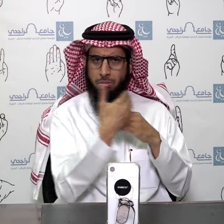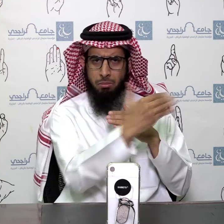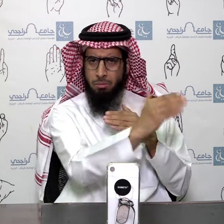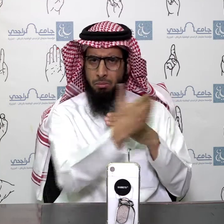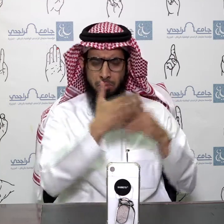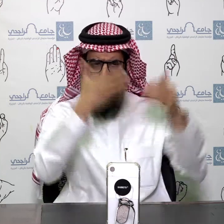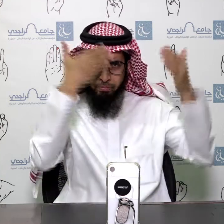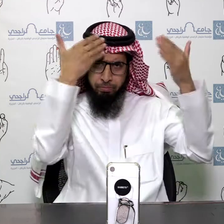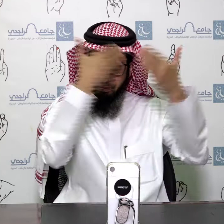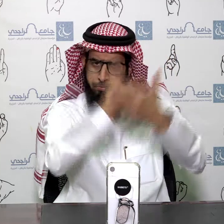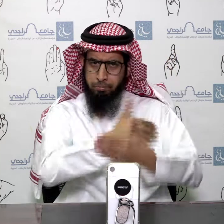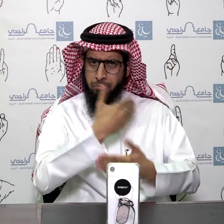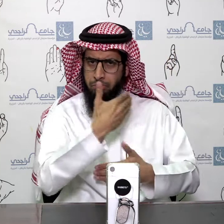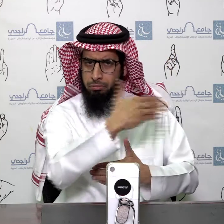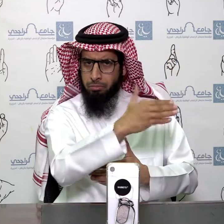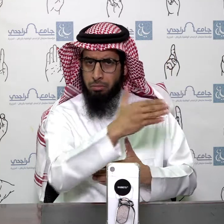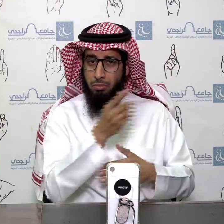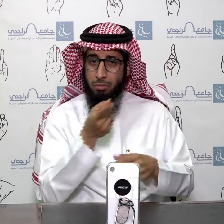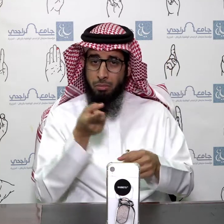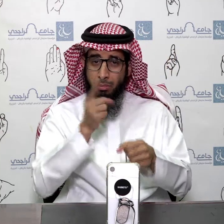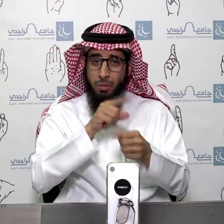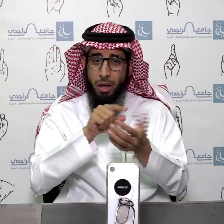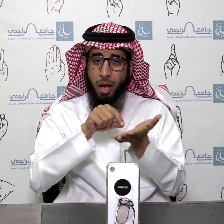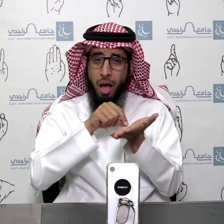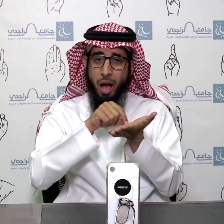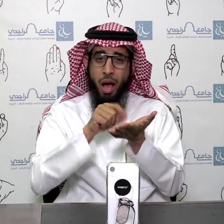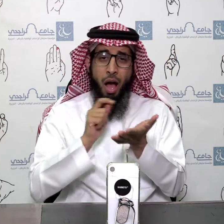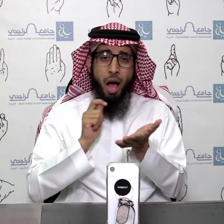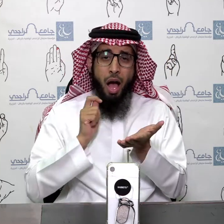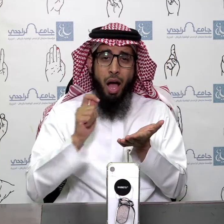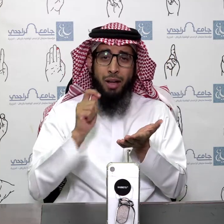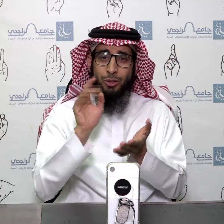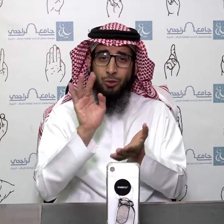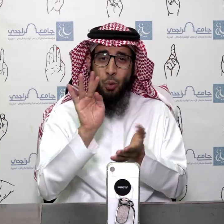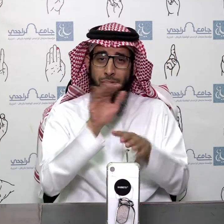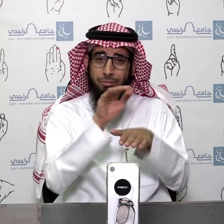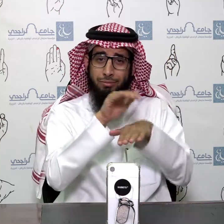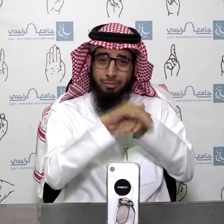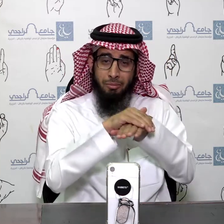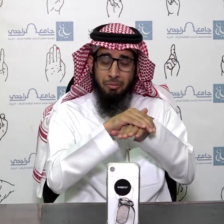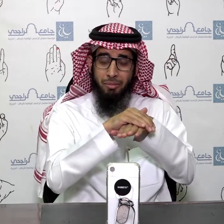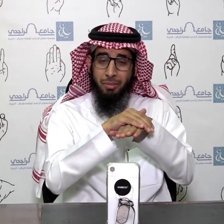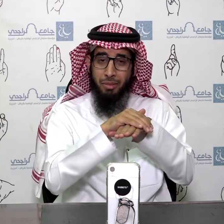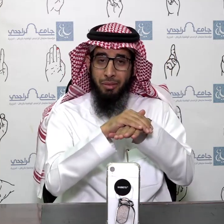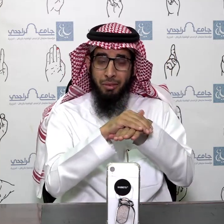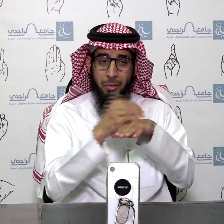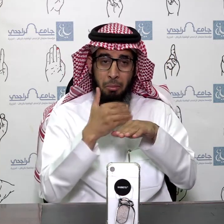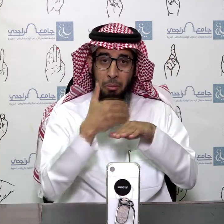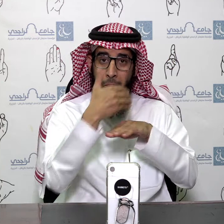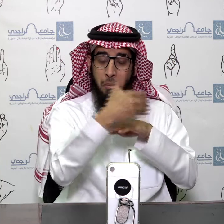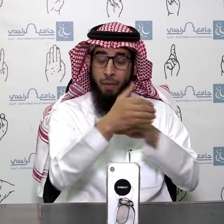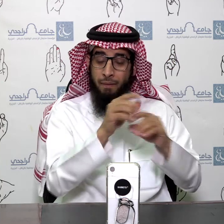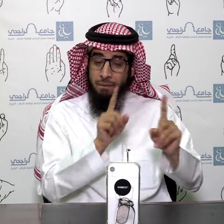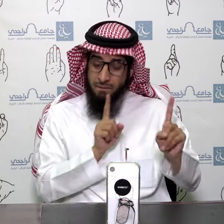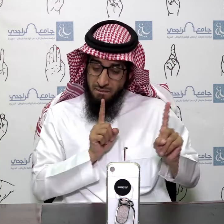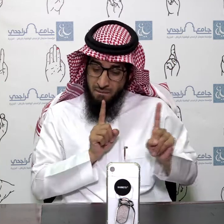حواجز. ومهما كان المرء مع أحب الناس إليه فلا يكتمل أنسه